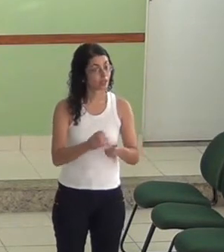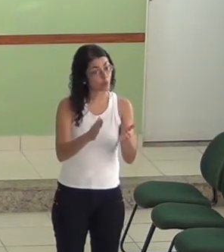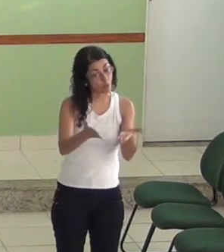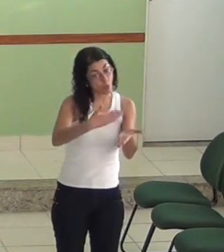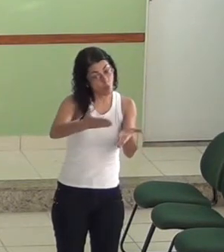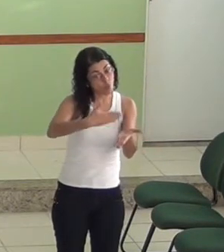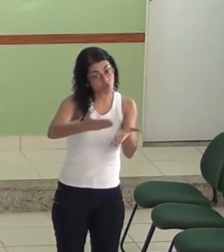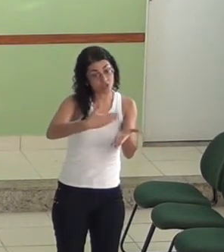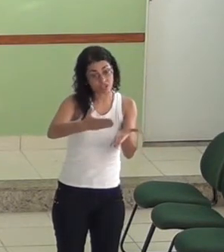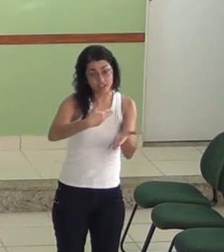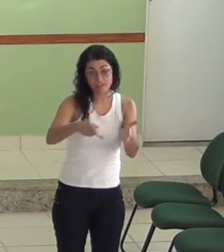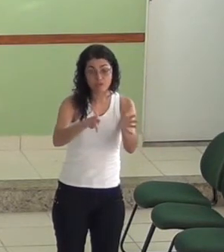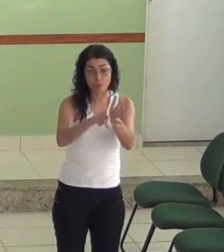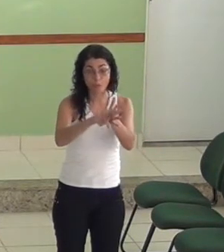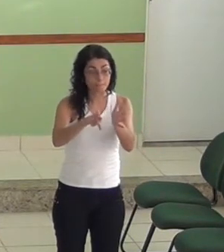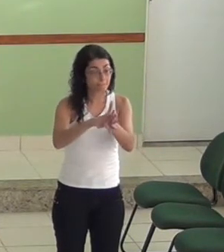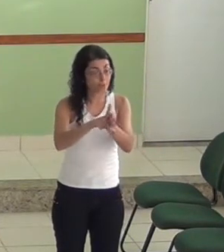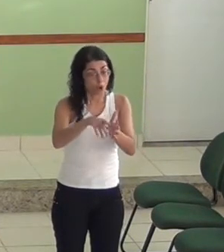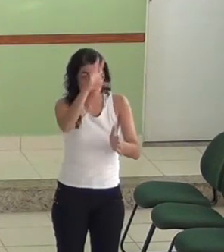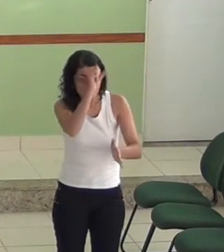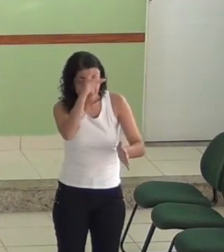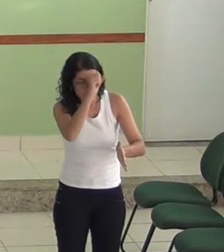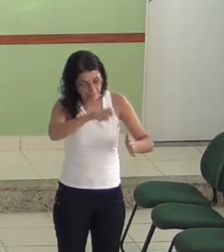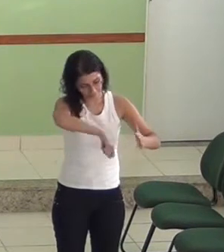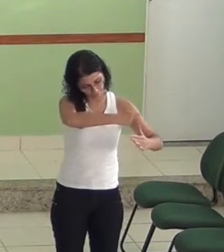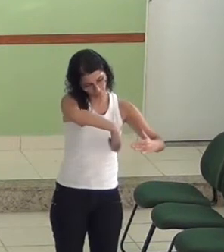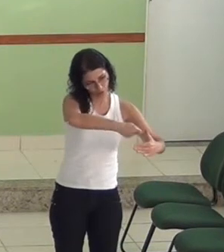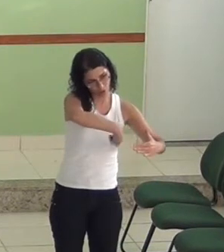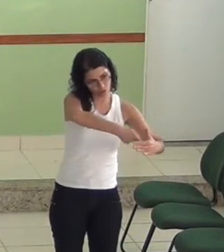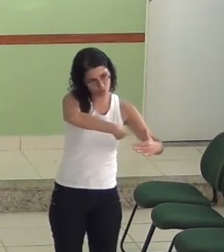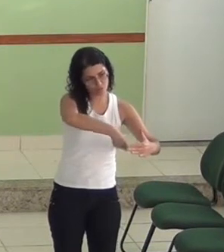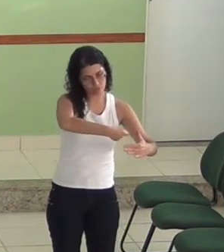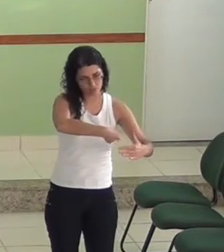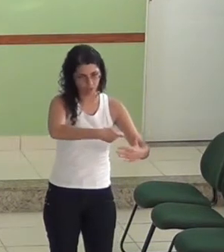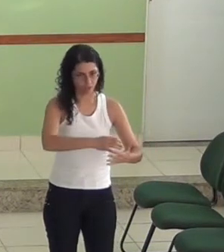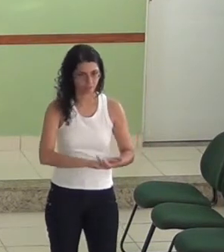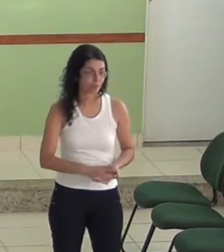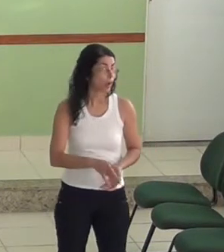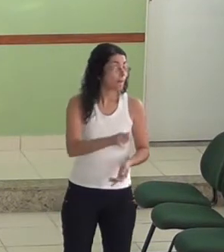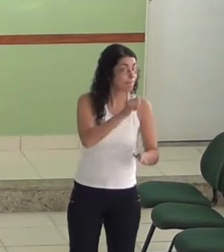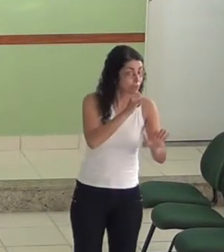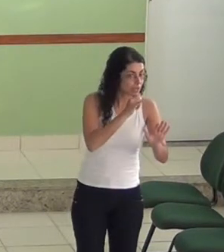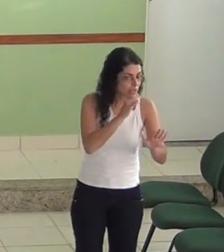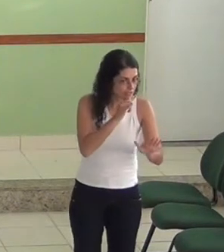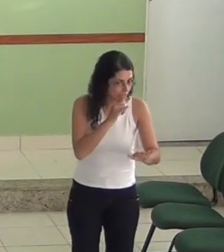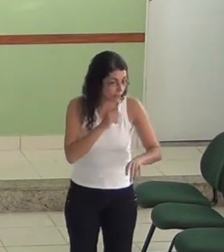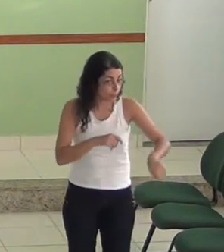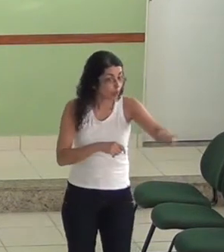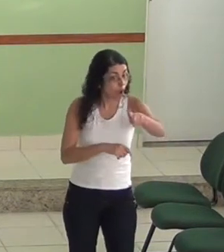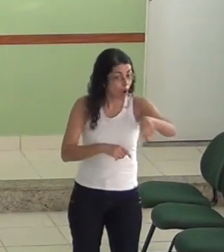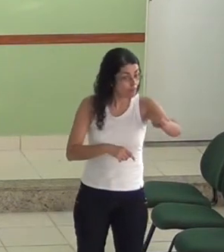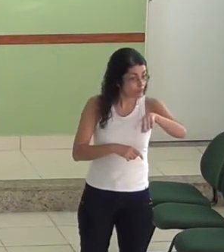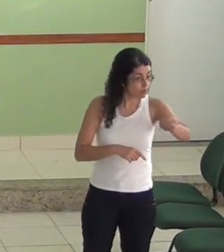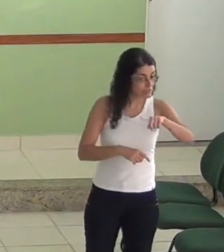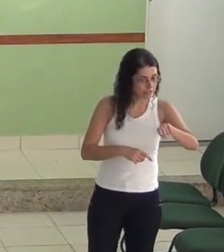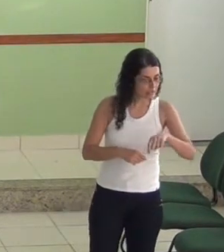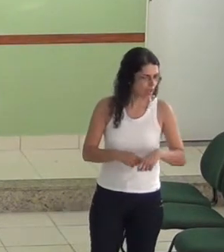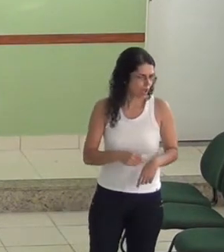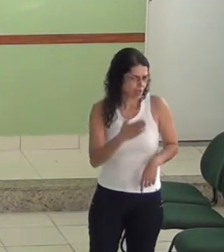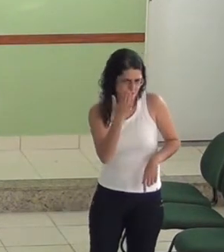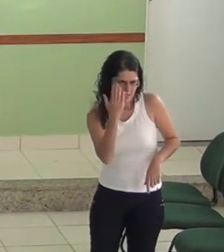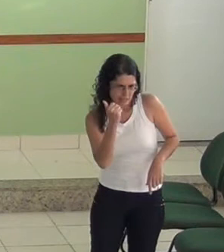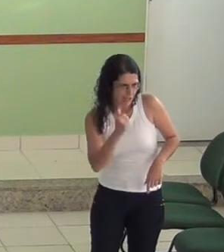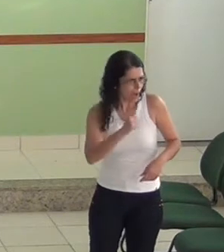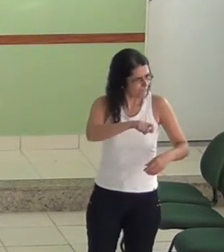porque tem irmãos que cozinham melhor que mulher aí, vai trazer a sua receita preferida. Nós vamos fazer